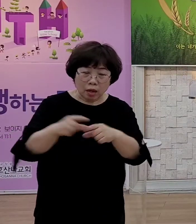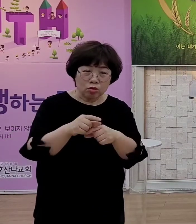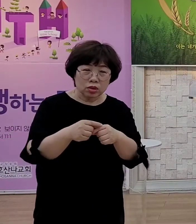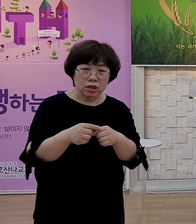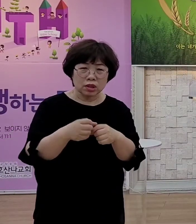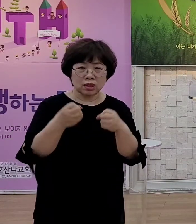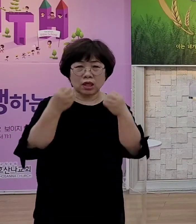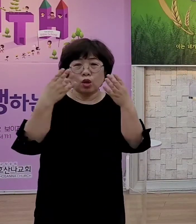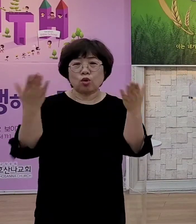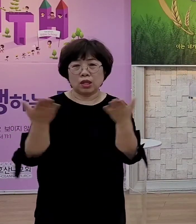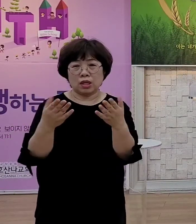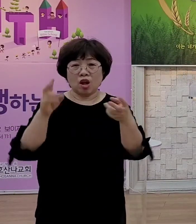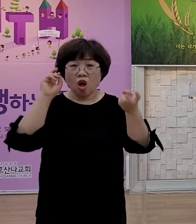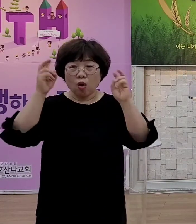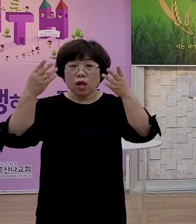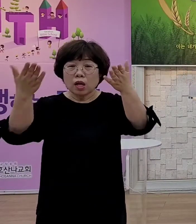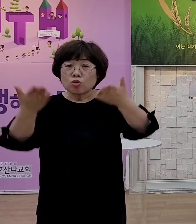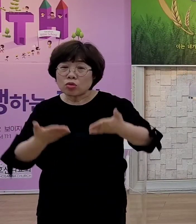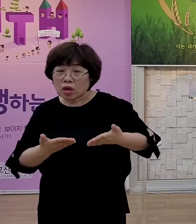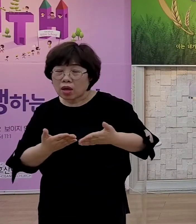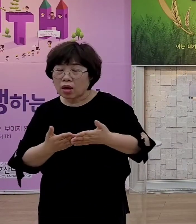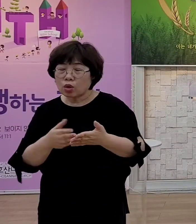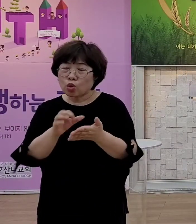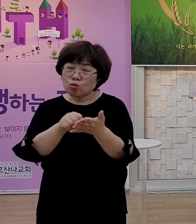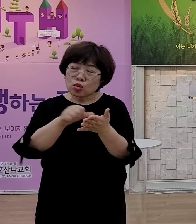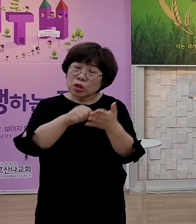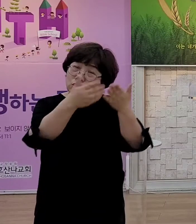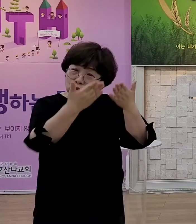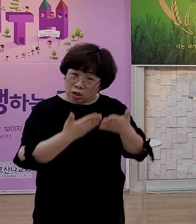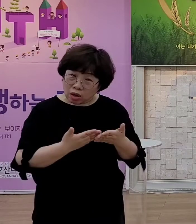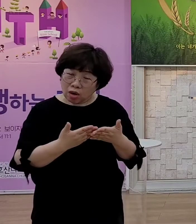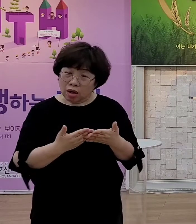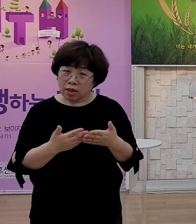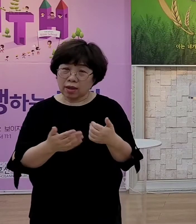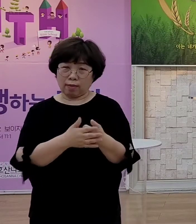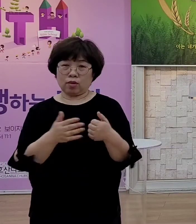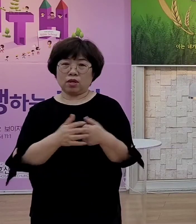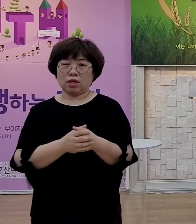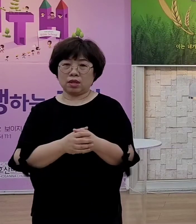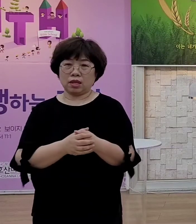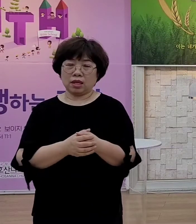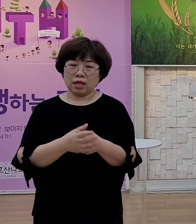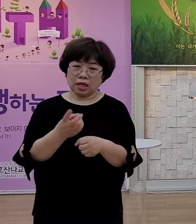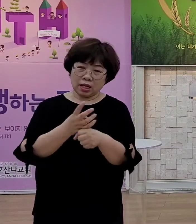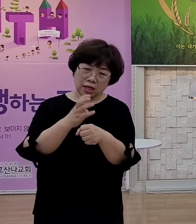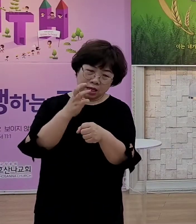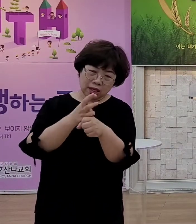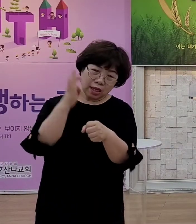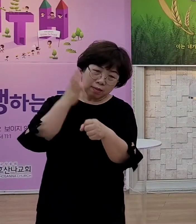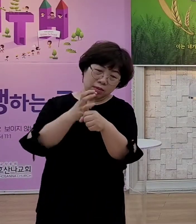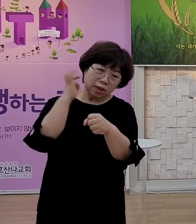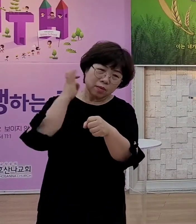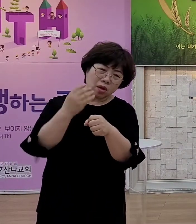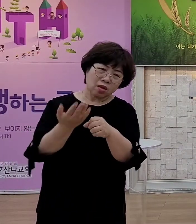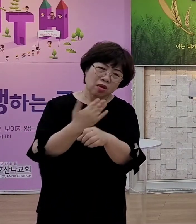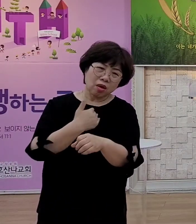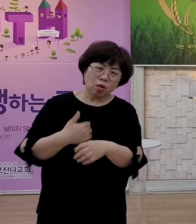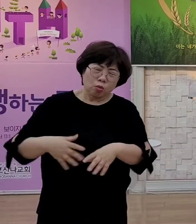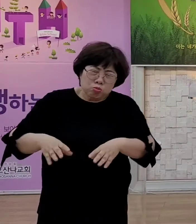직장을 붙들어 주신 걸 감사하고 물질 주신 걸 감사하고. 여러분, 불과 한 3, 40년 전만 해도 보릿고개가 있었어요,